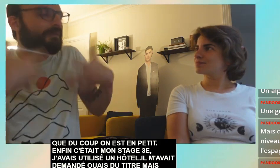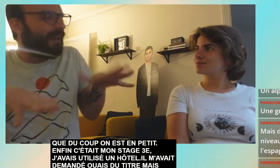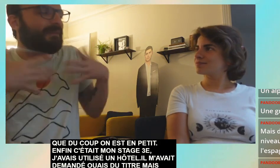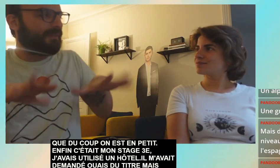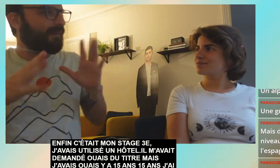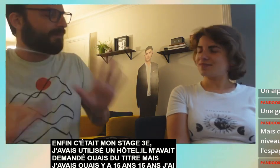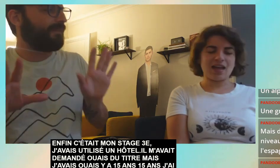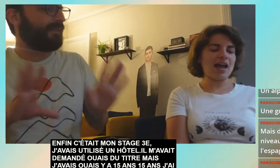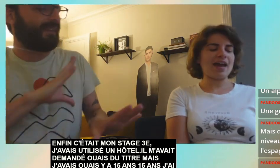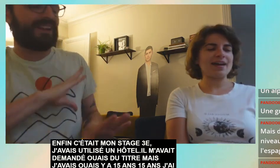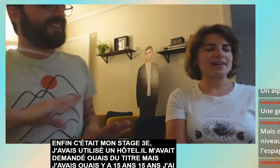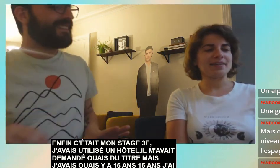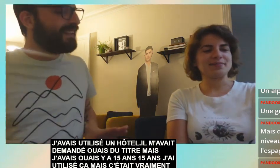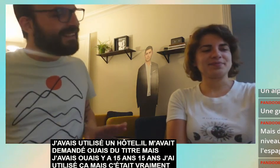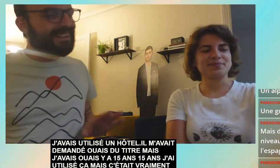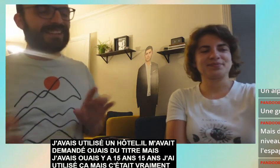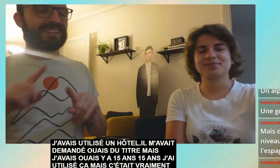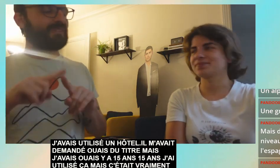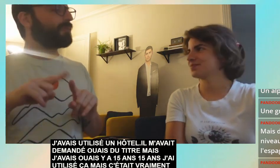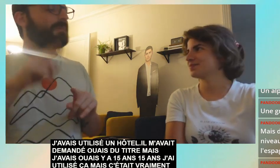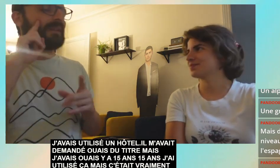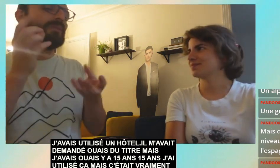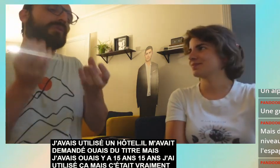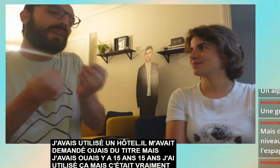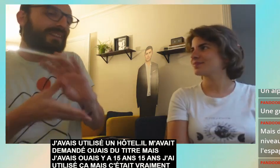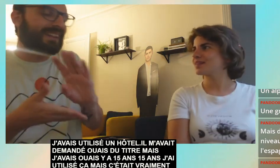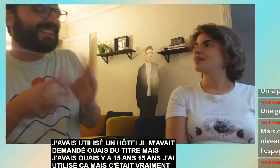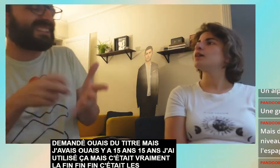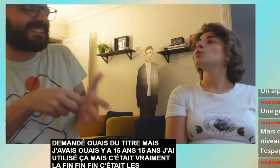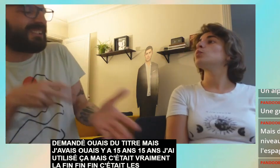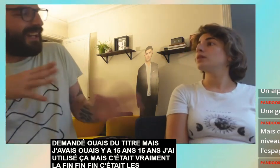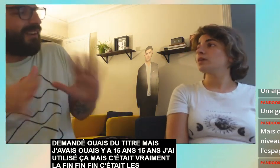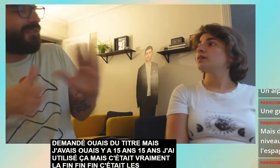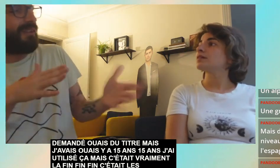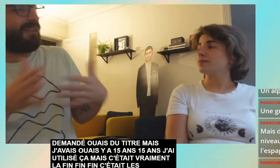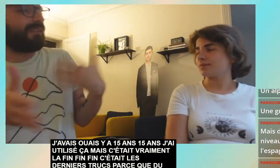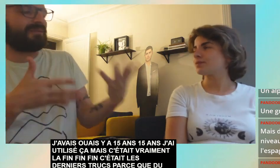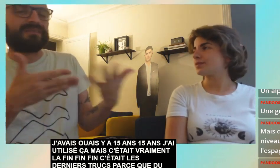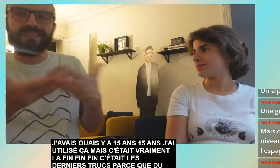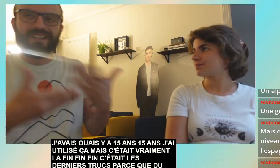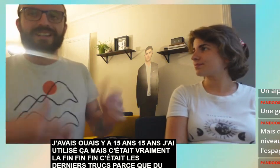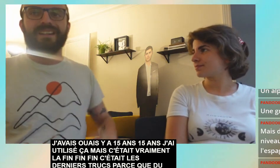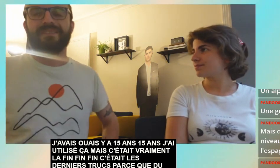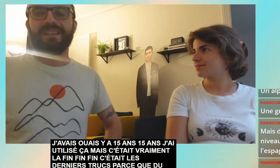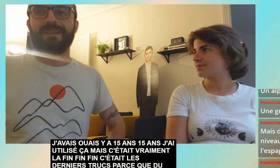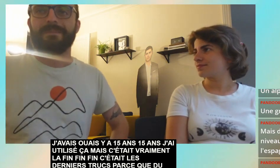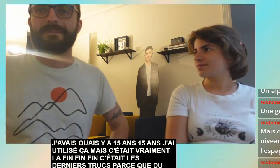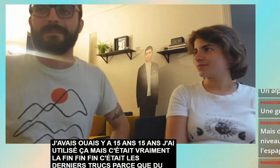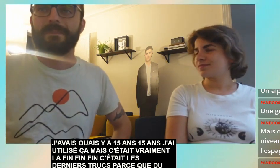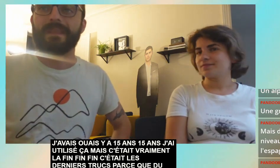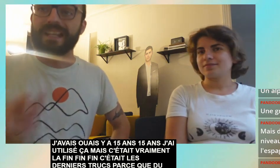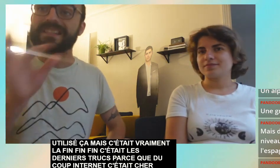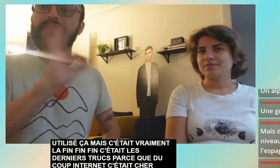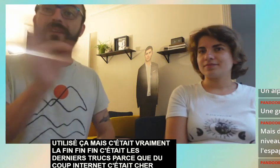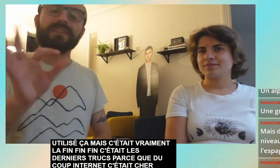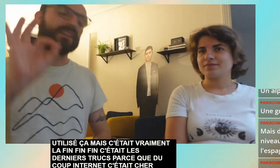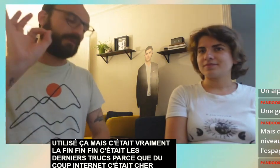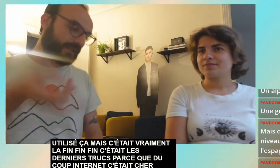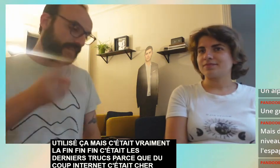fin. C'était les derniers trucs parce que du coup, Internet c'était cher encore. Donc voilà. Et c'est français. Oui, c'est